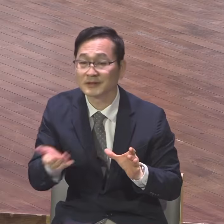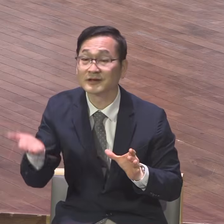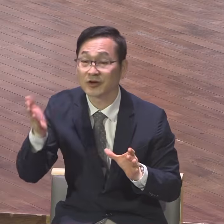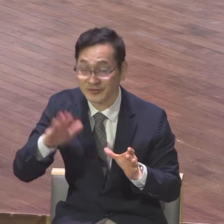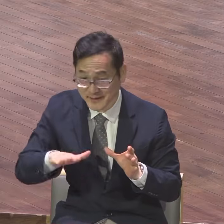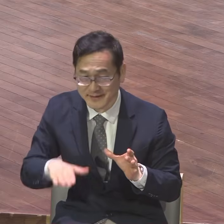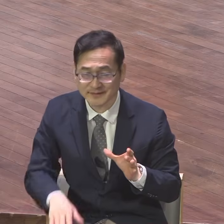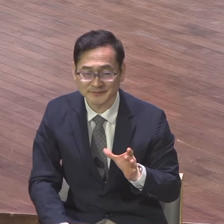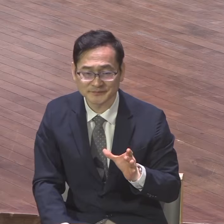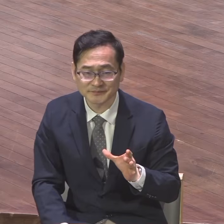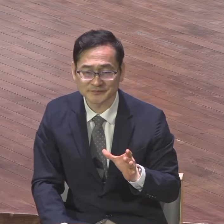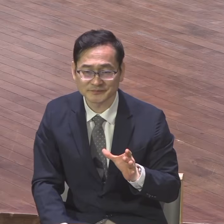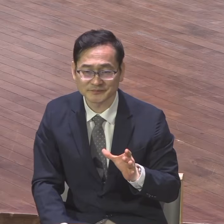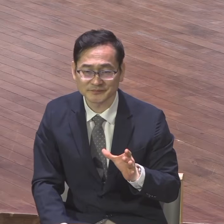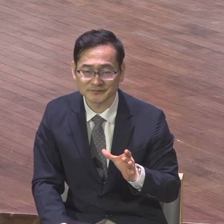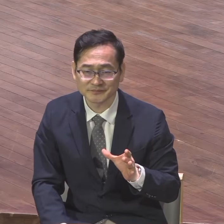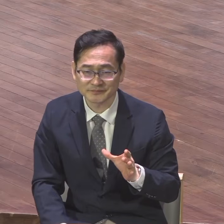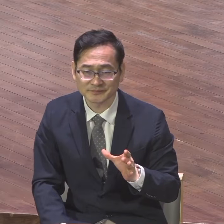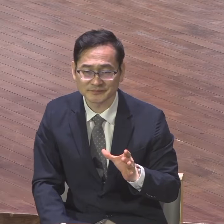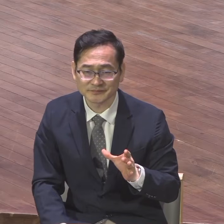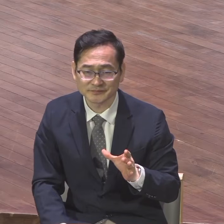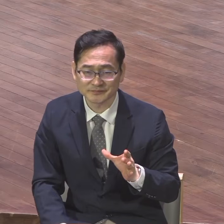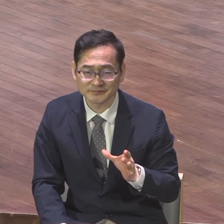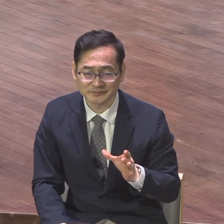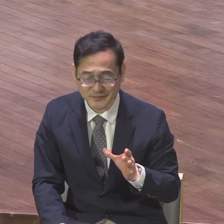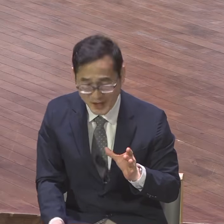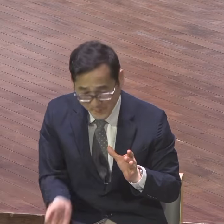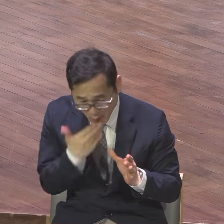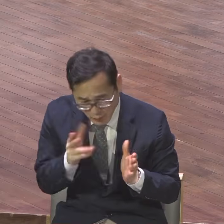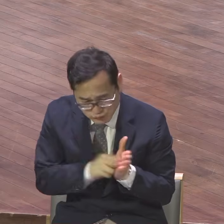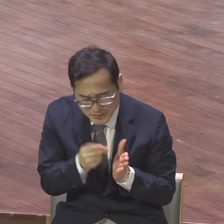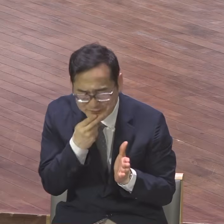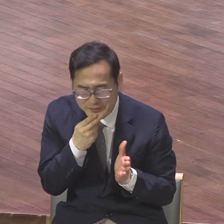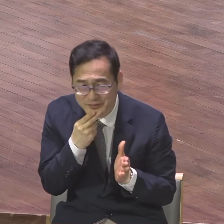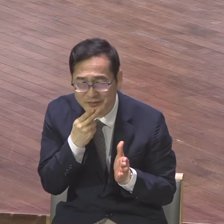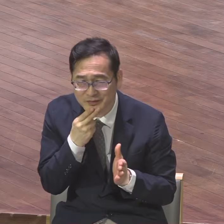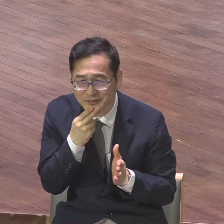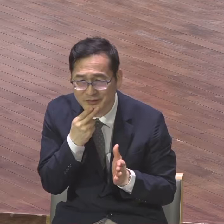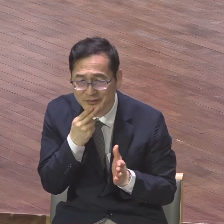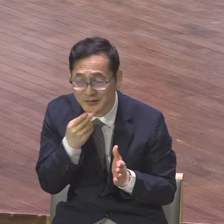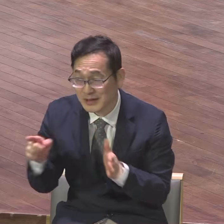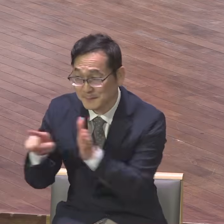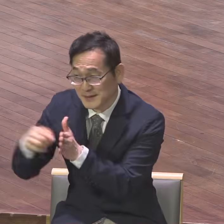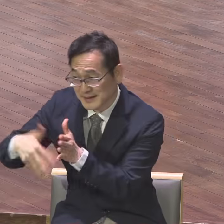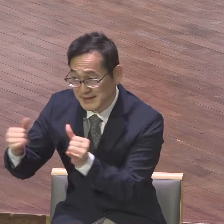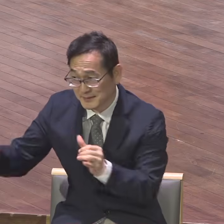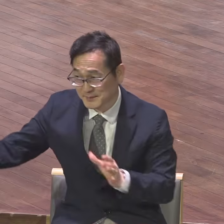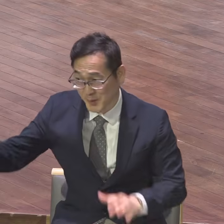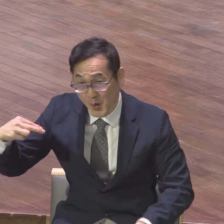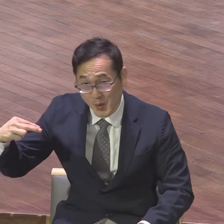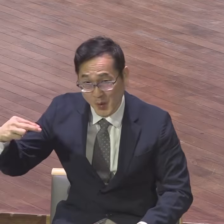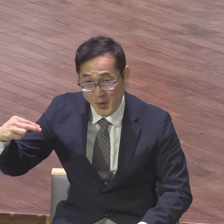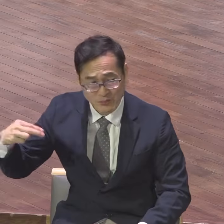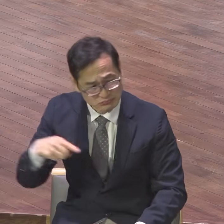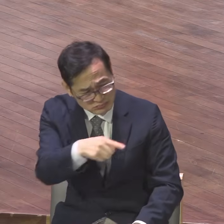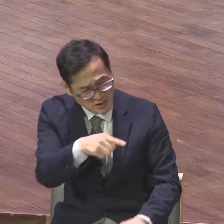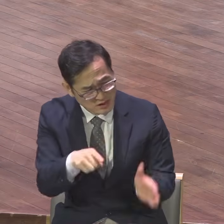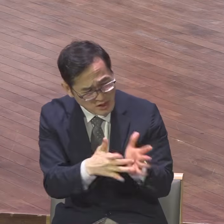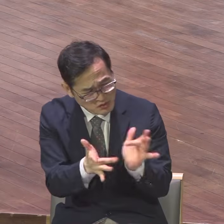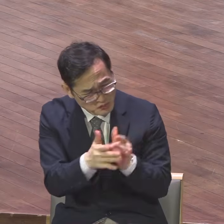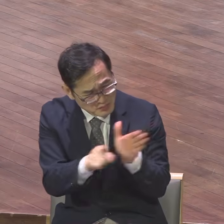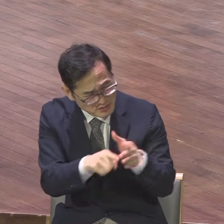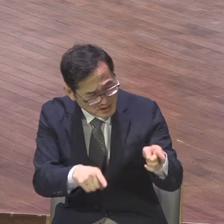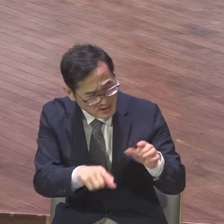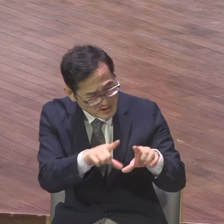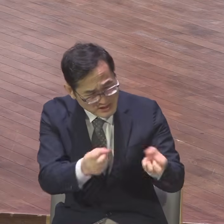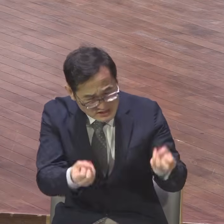그러나 먹는 것이 음식이 뭐 죄냐? 그러나 불신자가 볼 때 저 예수 믿는다면서 저 그렇지